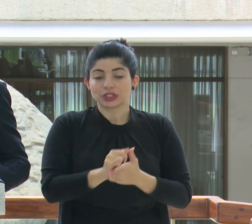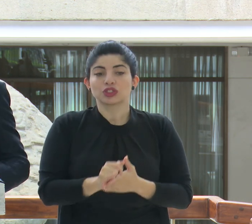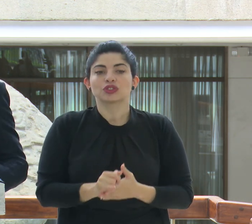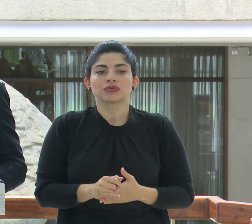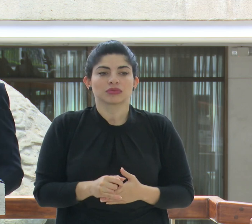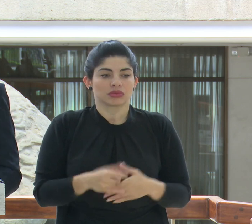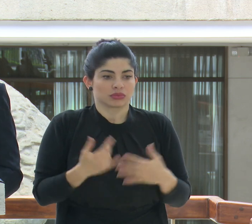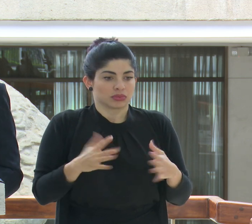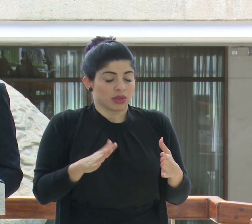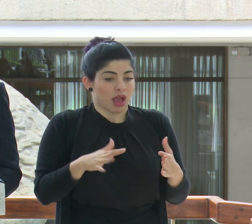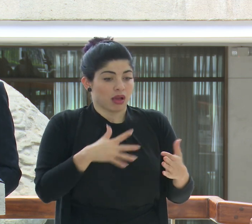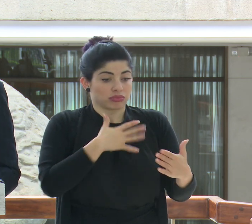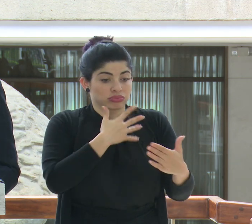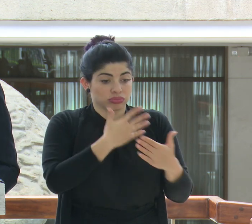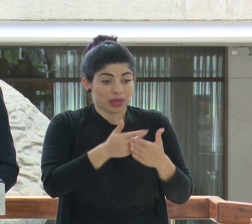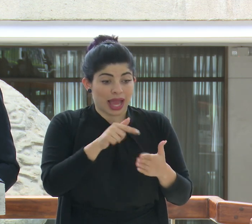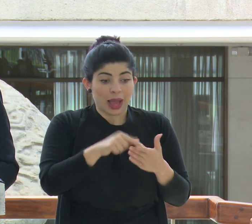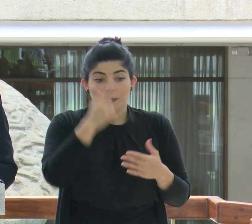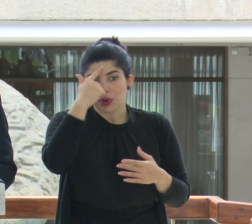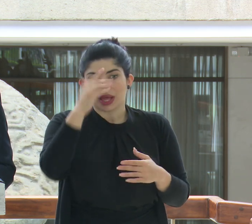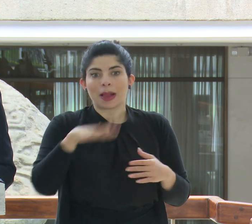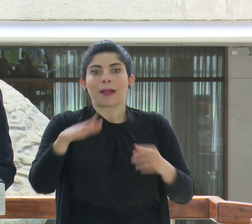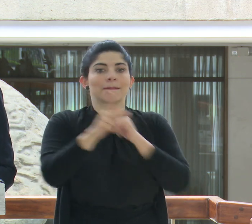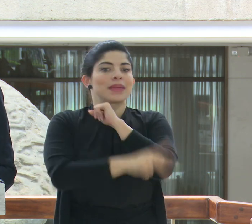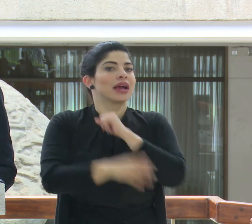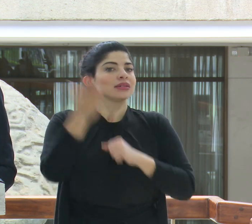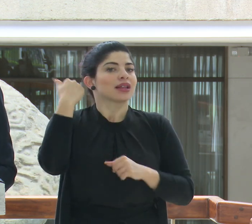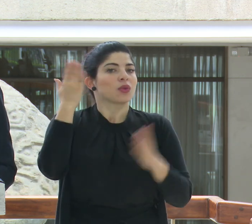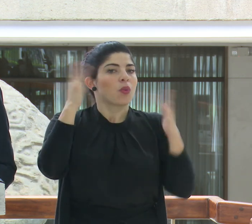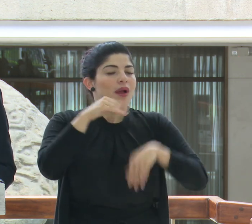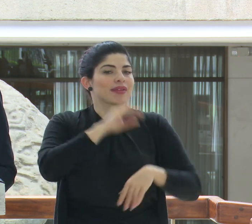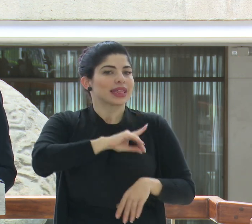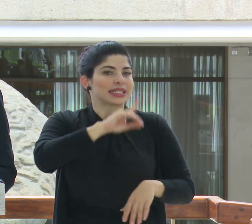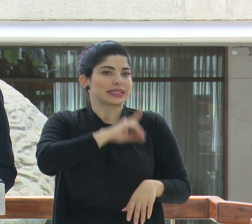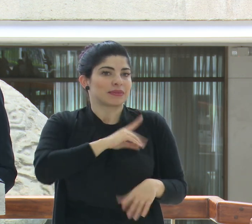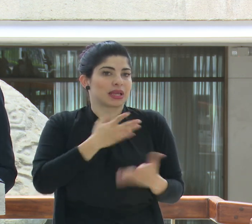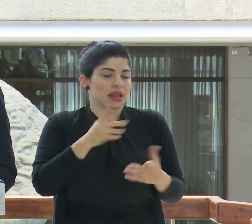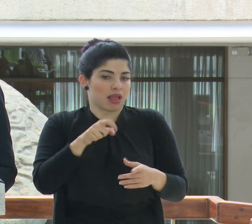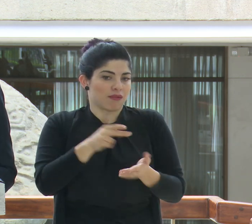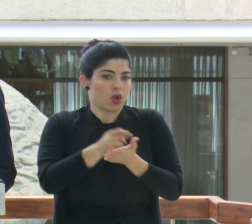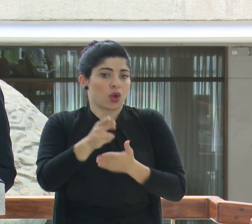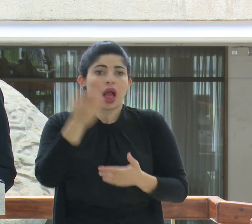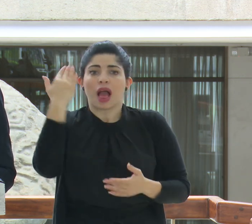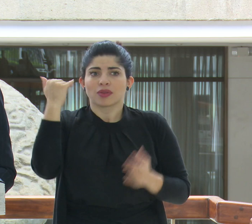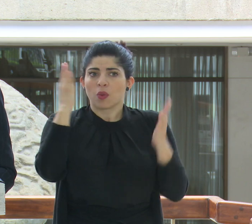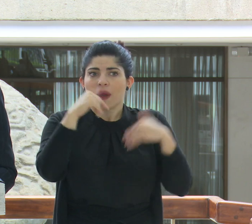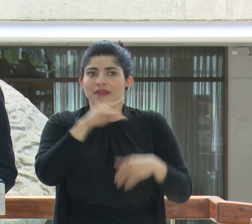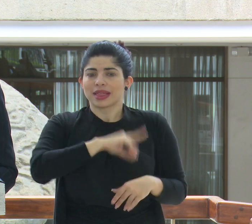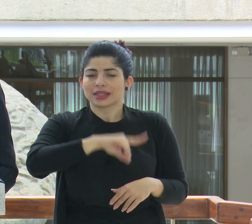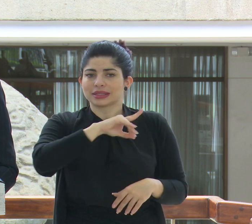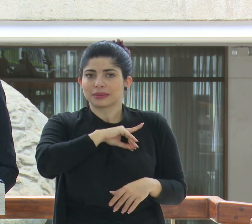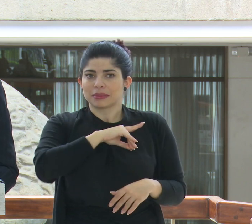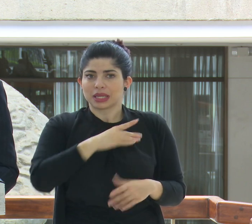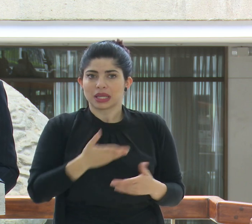Llegamos ahí porque no tuvimos como país disciplina. Eso hay que decirlo, no tuvimos disciplina.